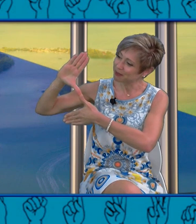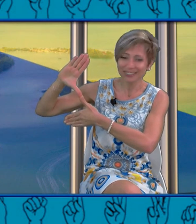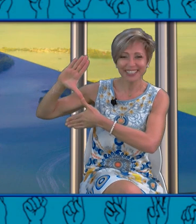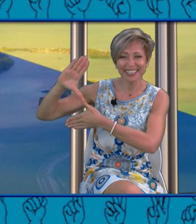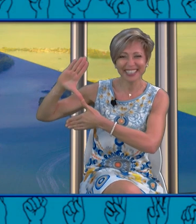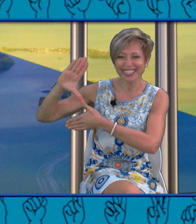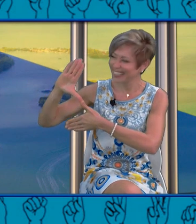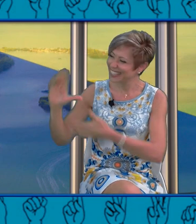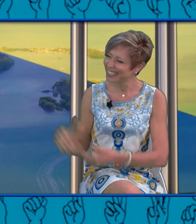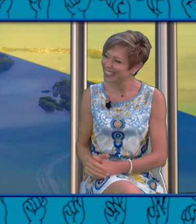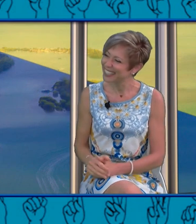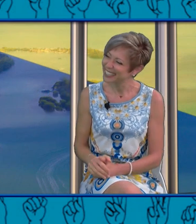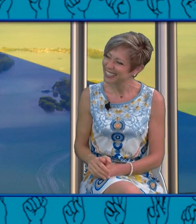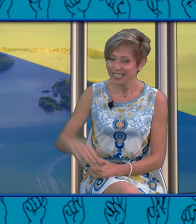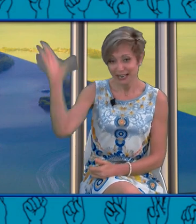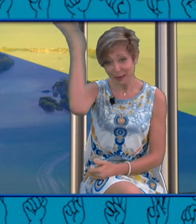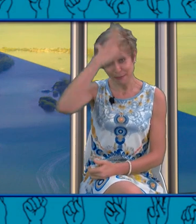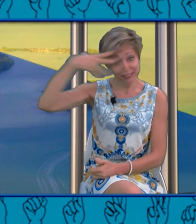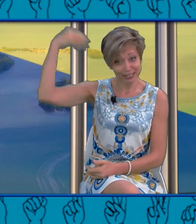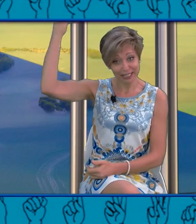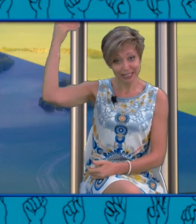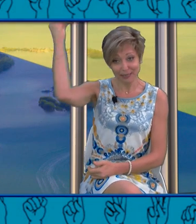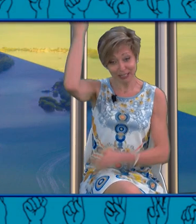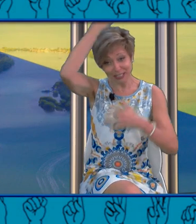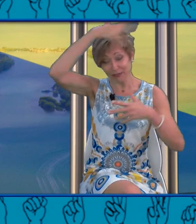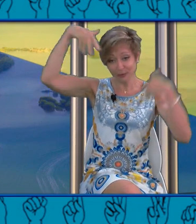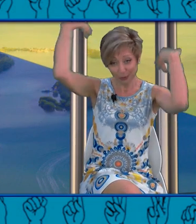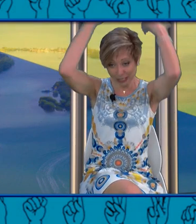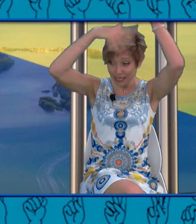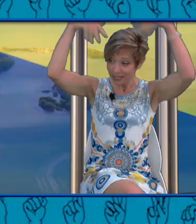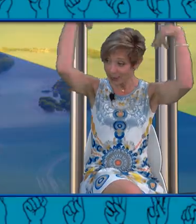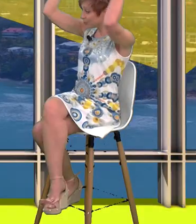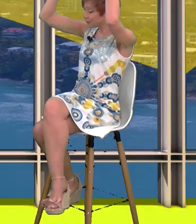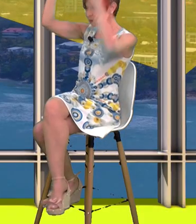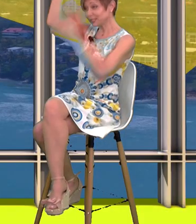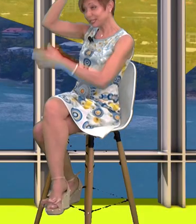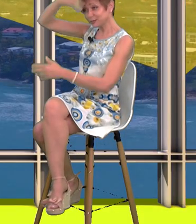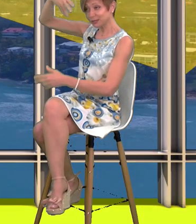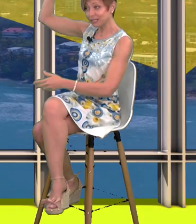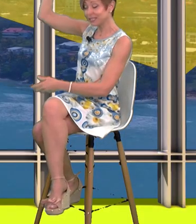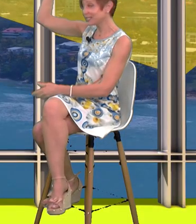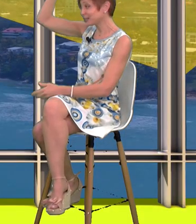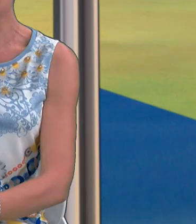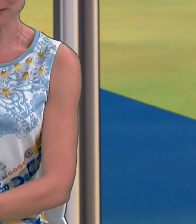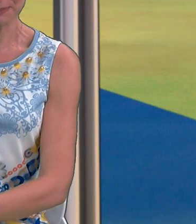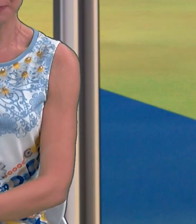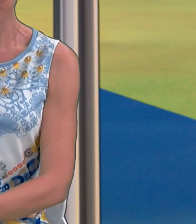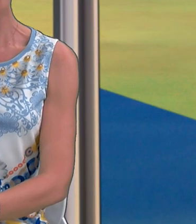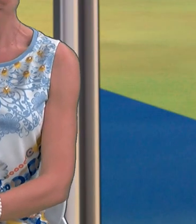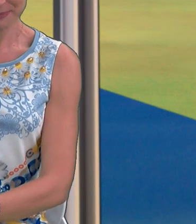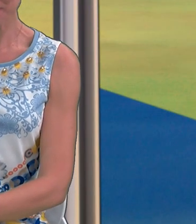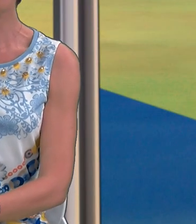Et comme on ne pas faire de jaloux, comment est qu'on dit la Martinique en anglais ? La Martinique. La Martinique, en fait, parce que c'est la coiffe anti-Est, donc la Martinique, c'est comme ça.